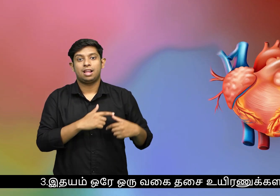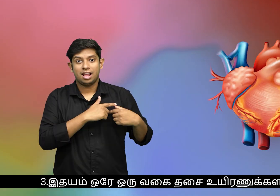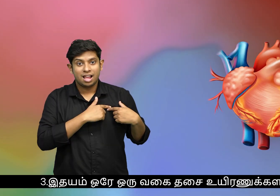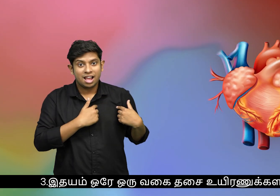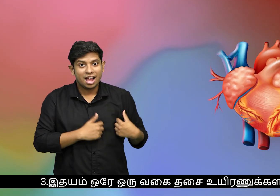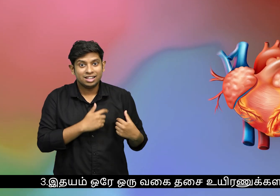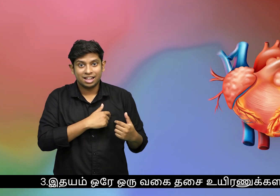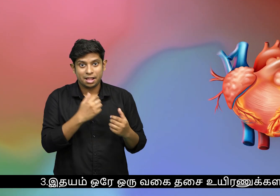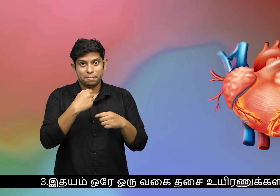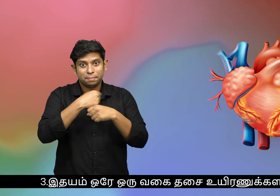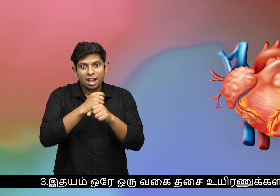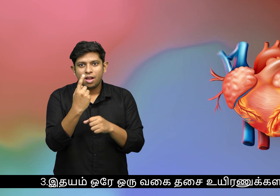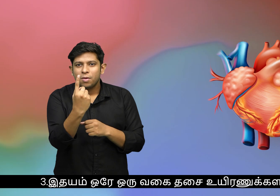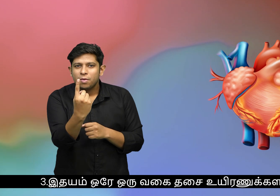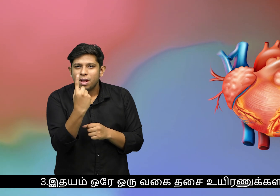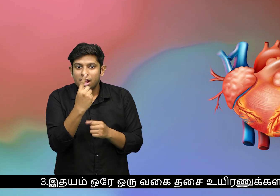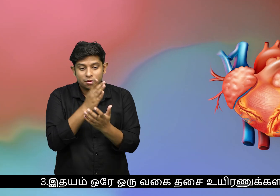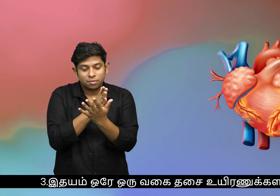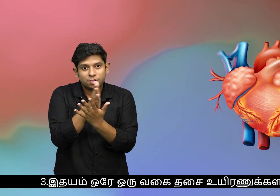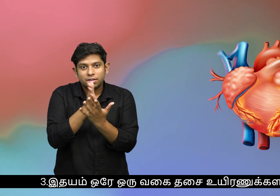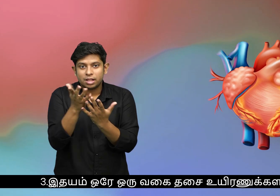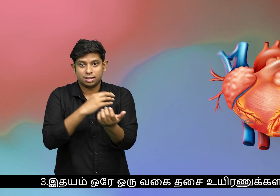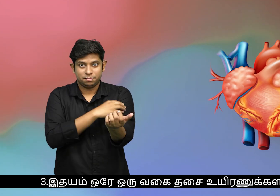இதயம் ஒரே ஒரு வகை தசை உயிரணுக்களால் ஆனது.